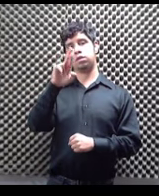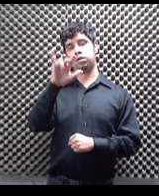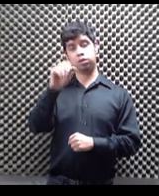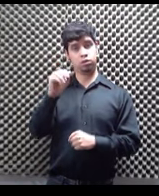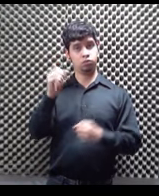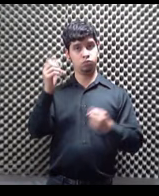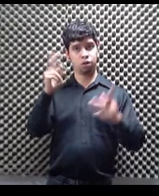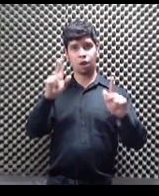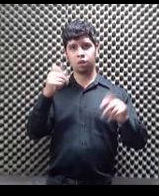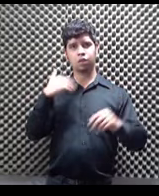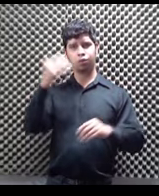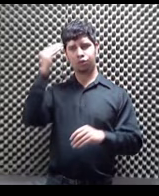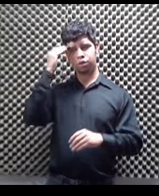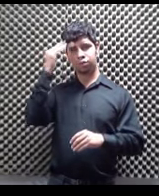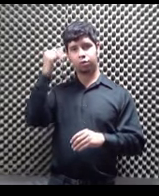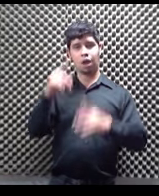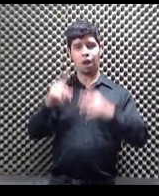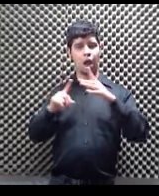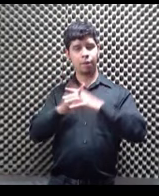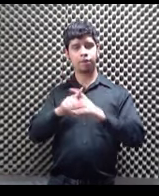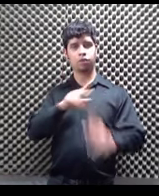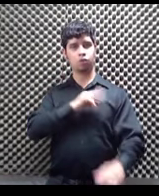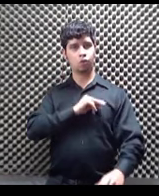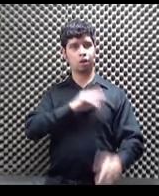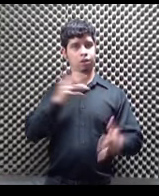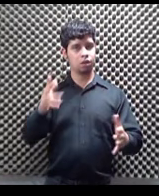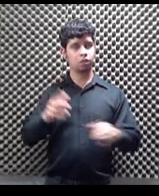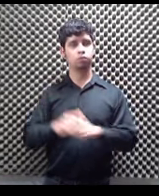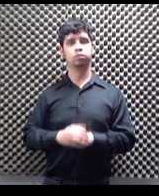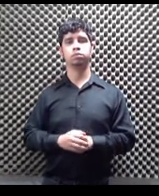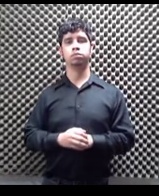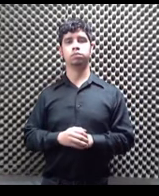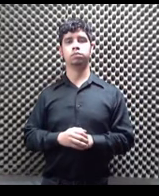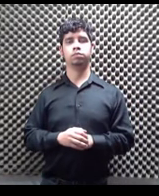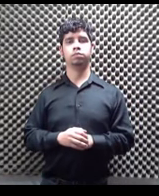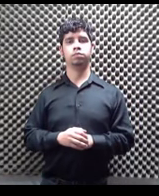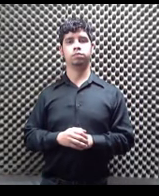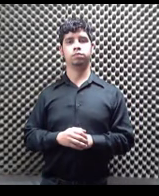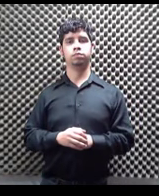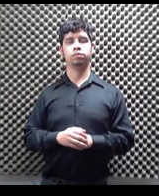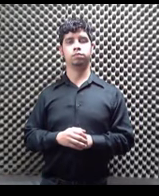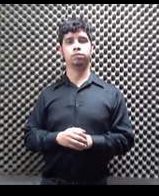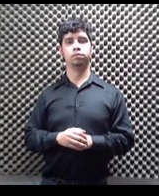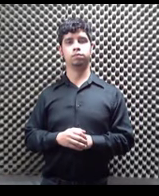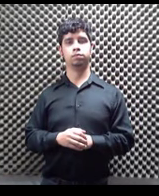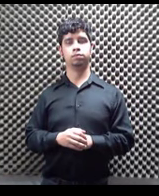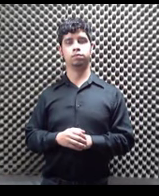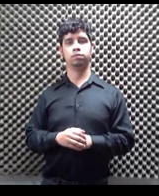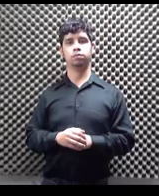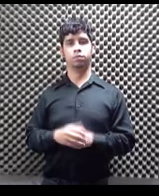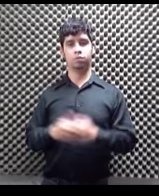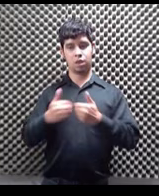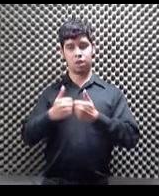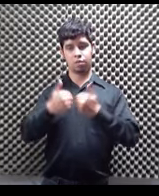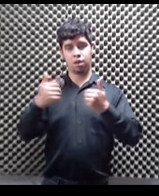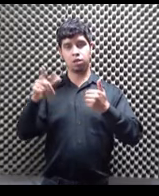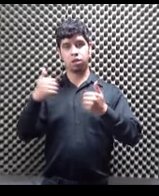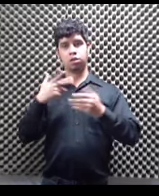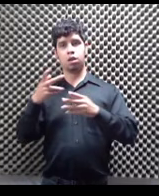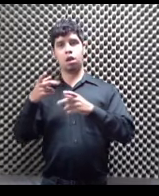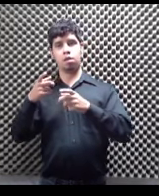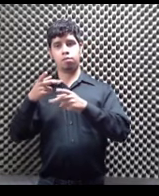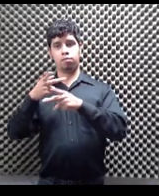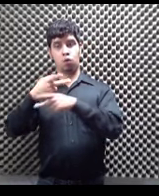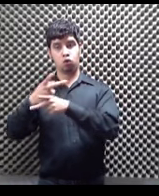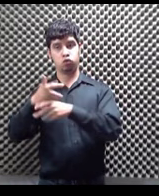uh-huh, mucho sí, sí. por las telenovelas, ¿no? Uh-huh. Aparte pues de los de la producción, el dirección y todo,